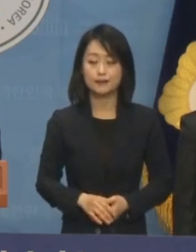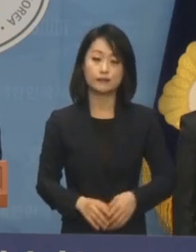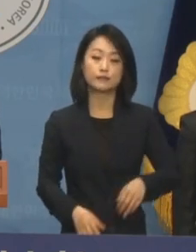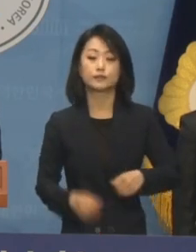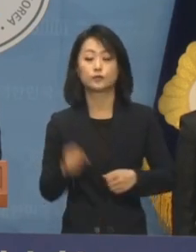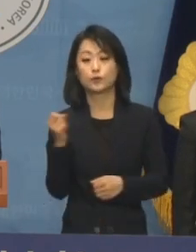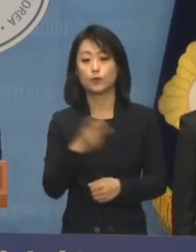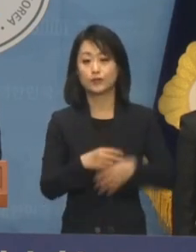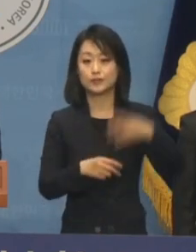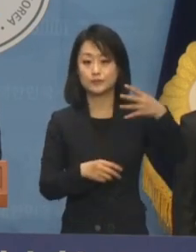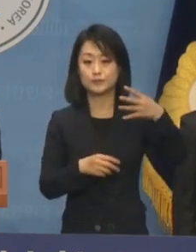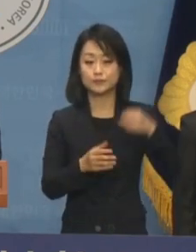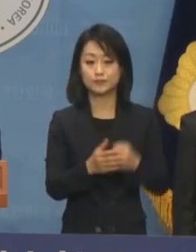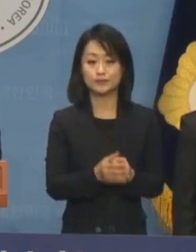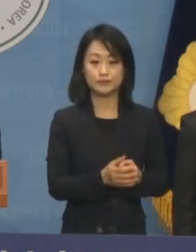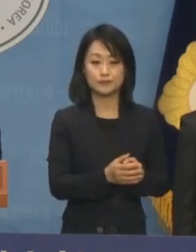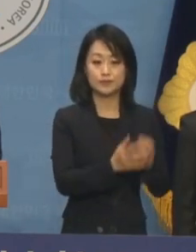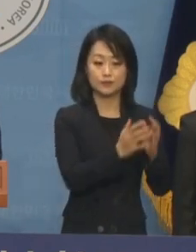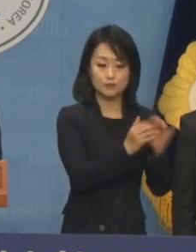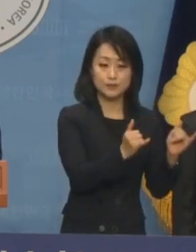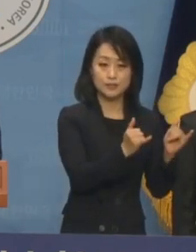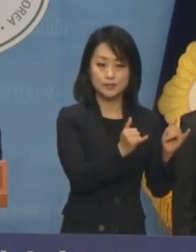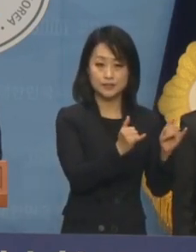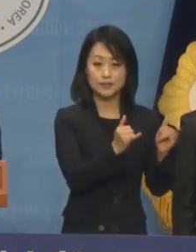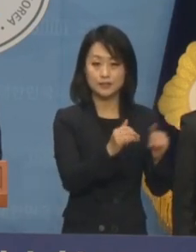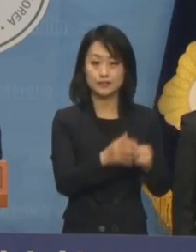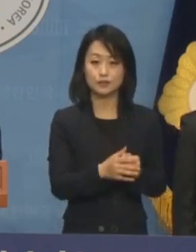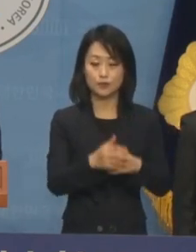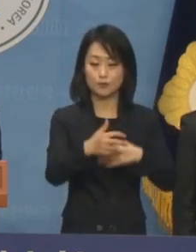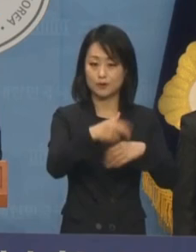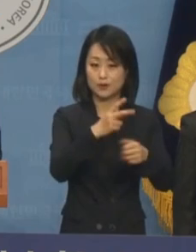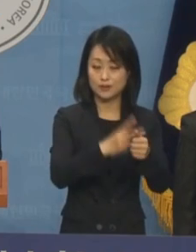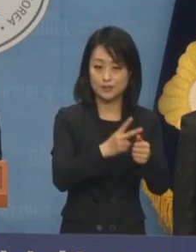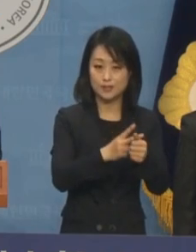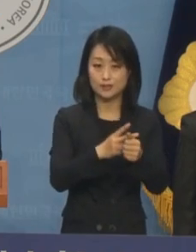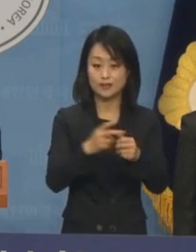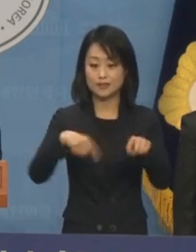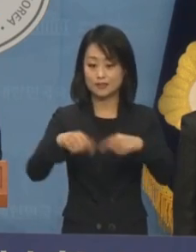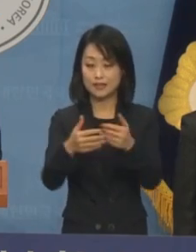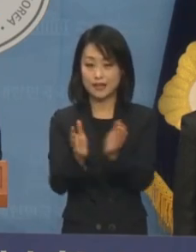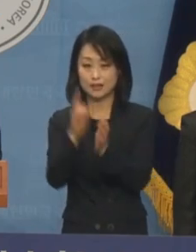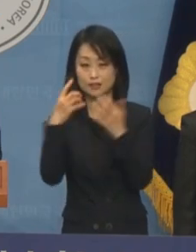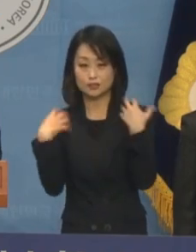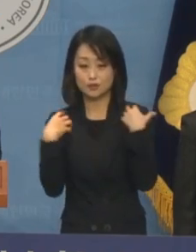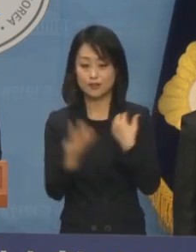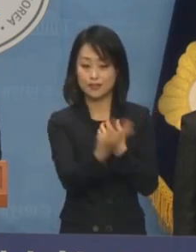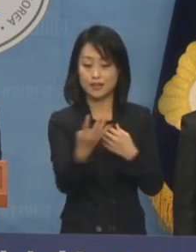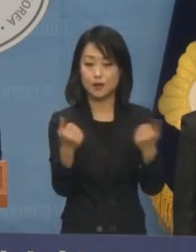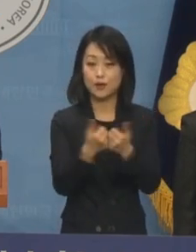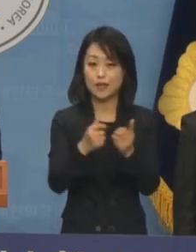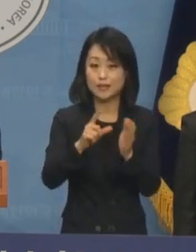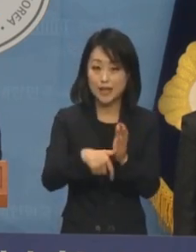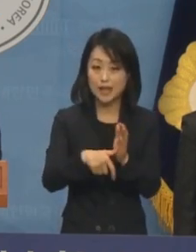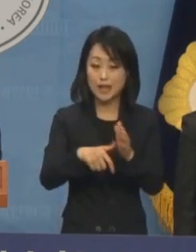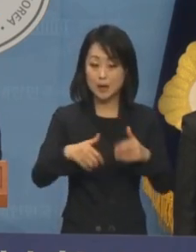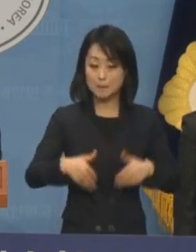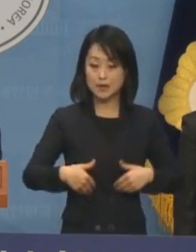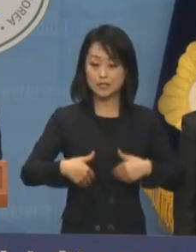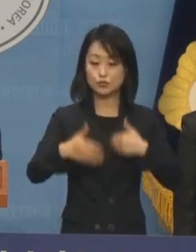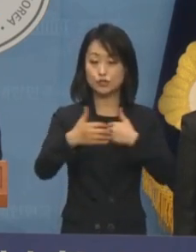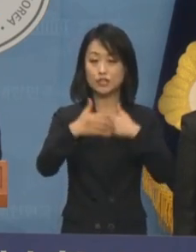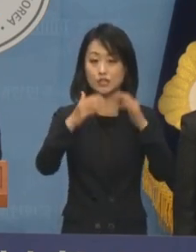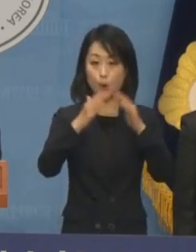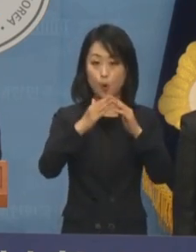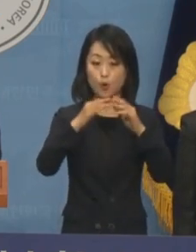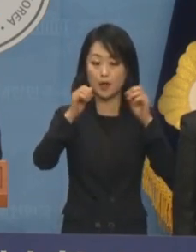마지막으로 민의당정 사자협의체에서 지역 필수 의료 붕괴를 막기 위한 실질적인 정책을 마련할